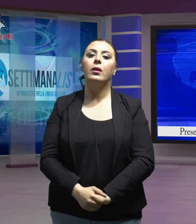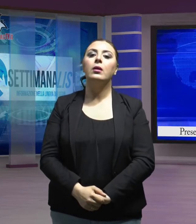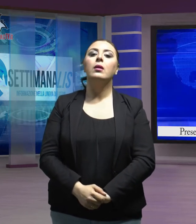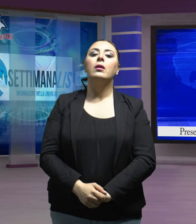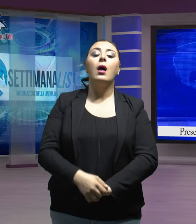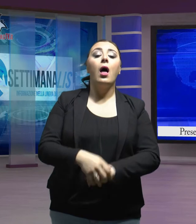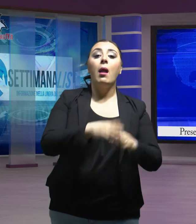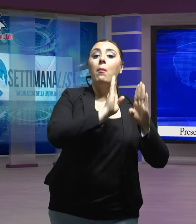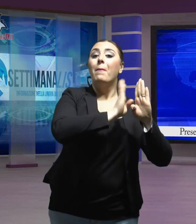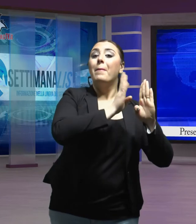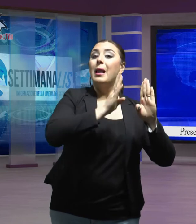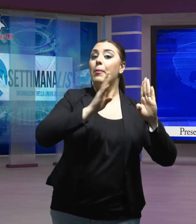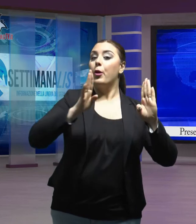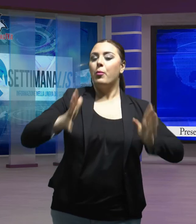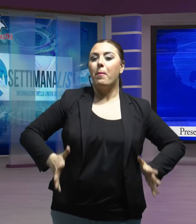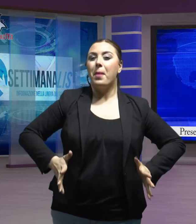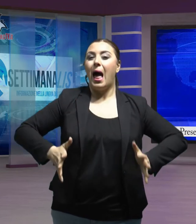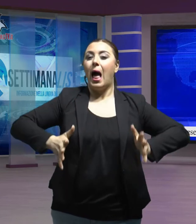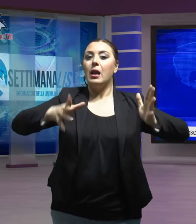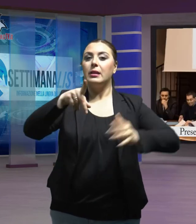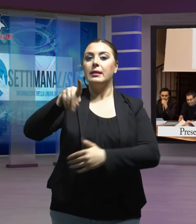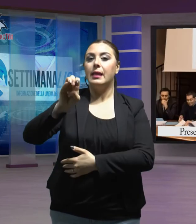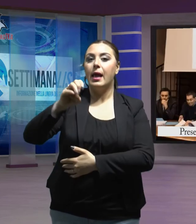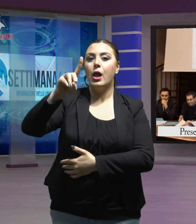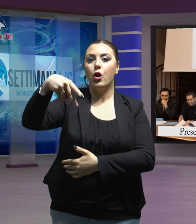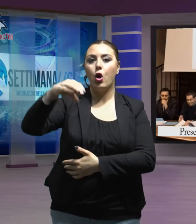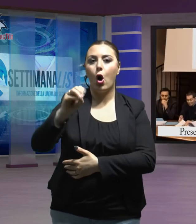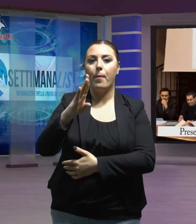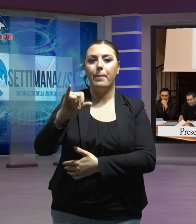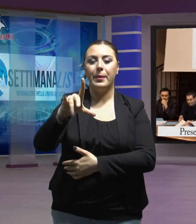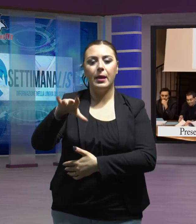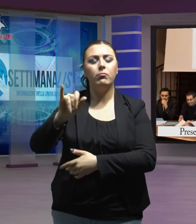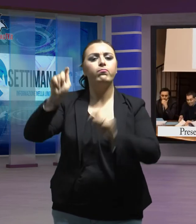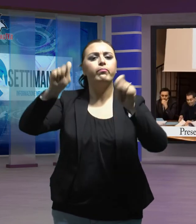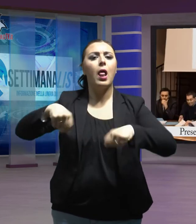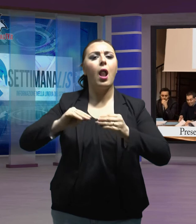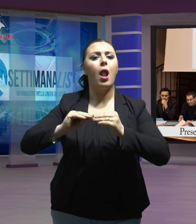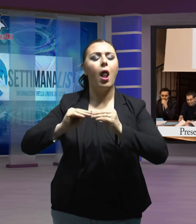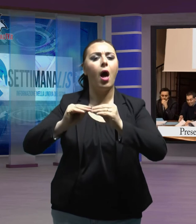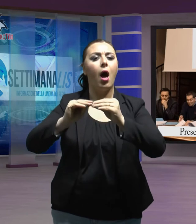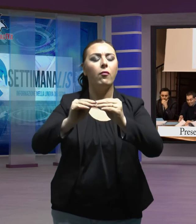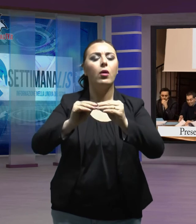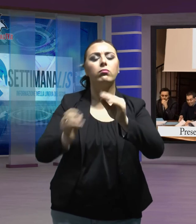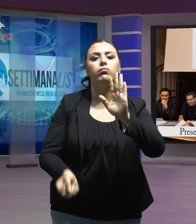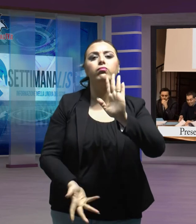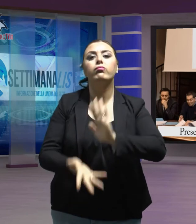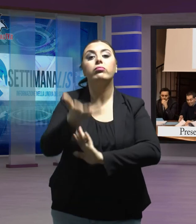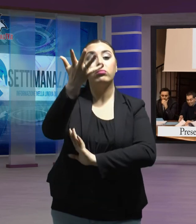biblioteca di Palazzo De Nobili l'avvio dei lavori di realizzazione di un